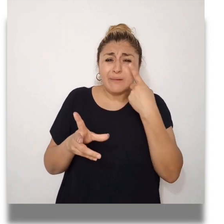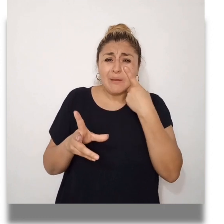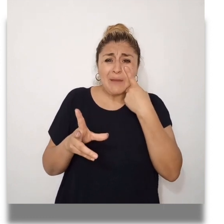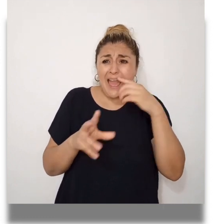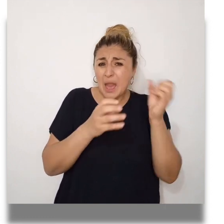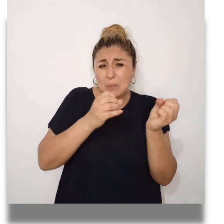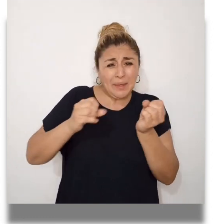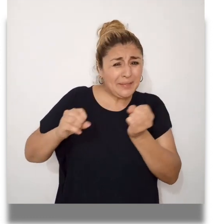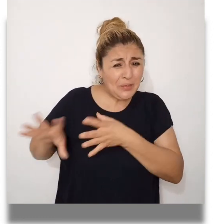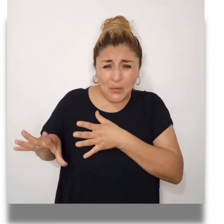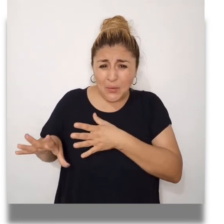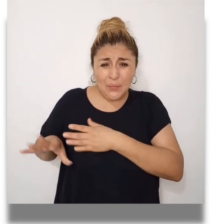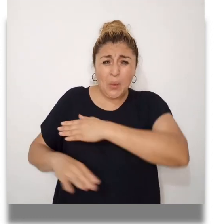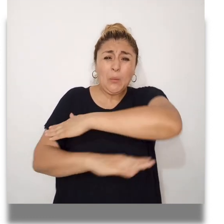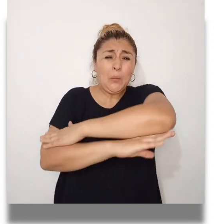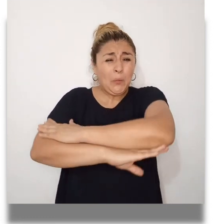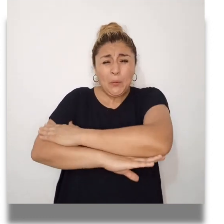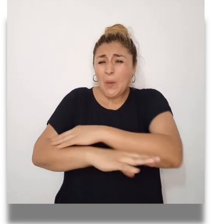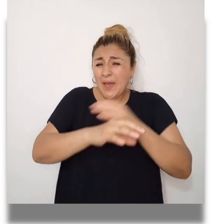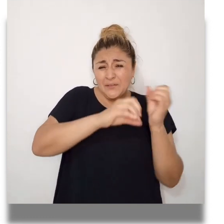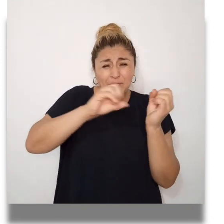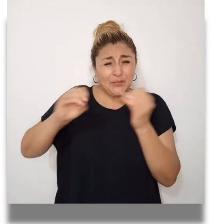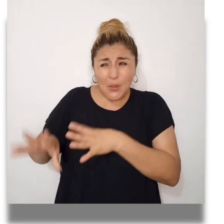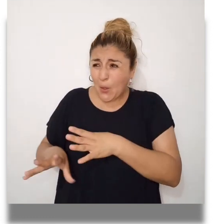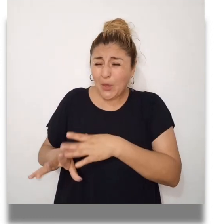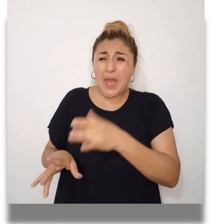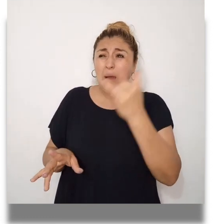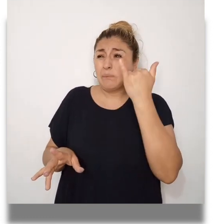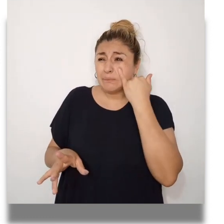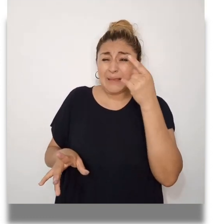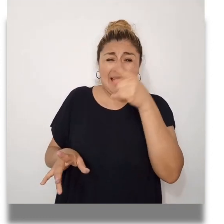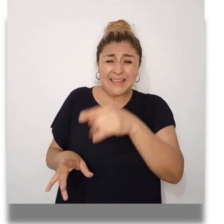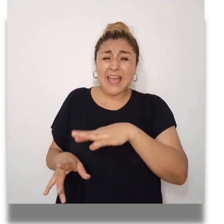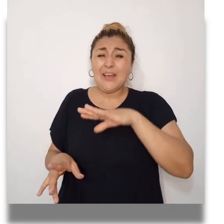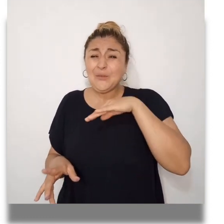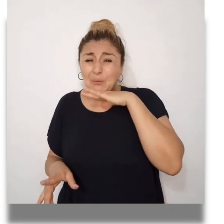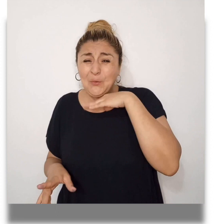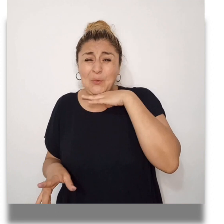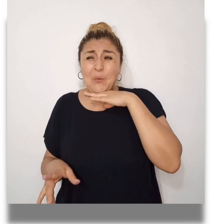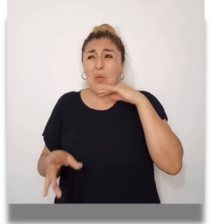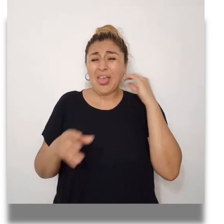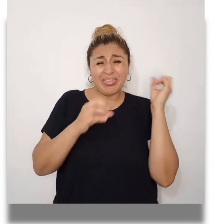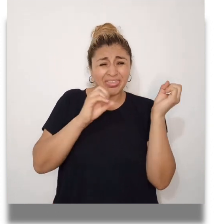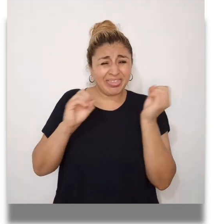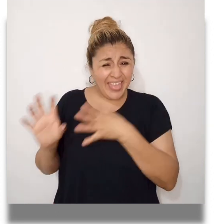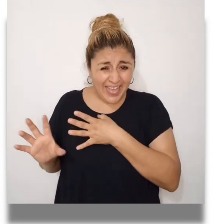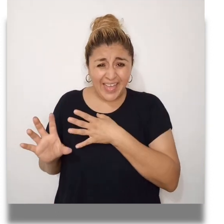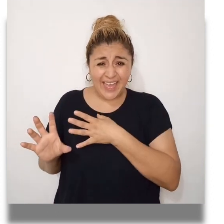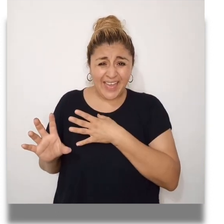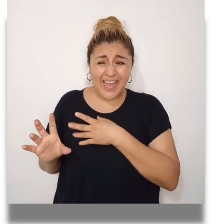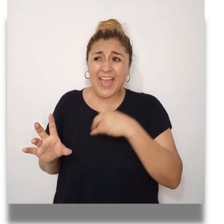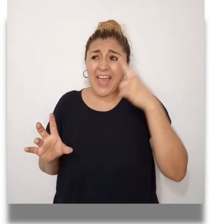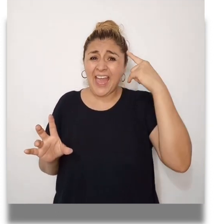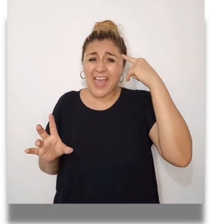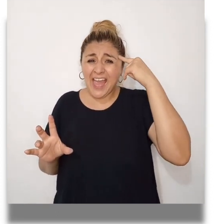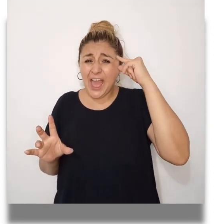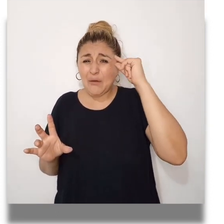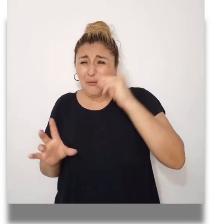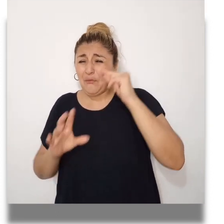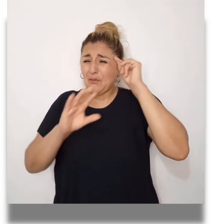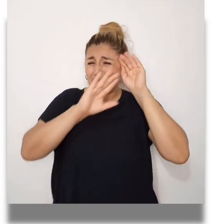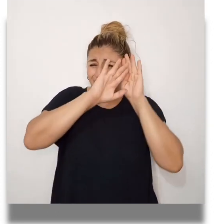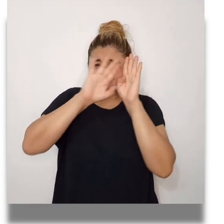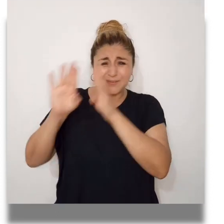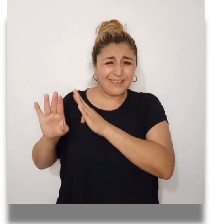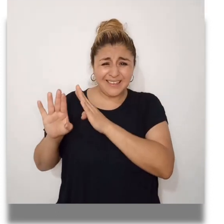de l'ignorance. Sepárense de la estupidez, de la ignorancia. L'ignorance ne peut